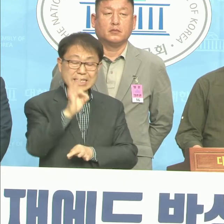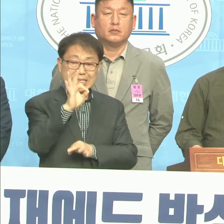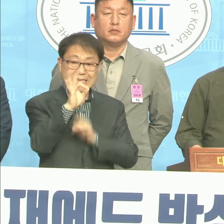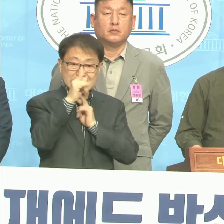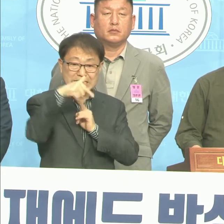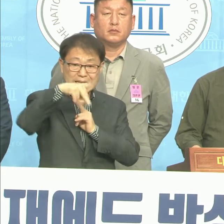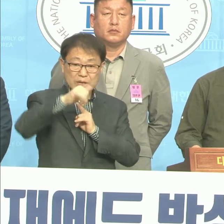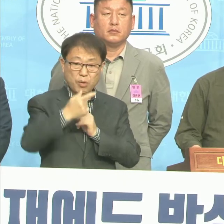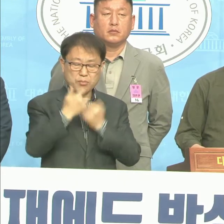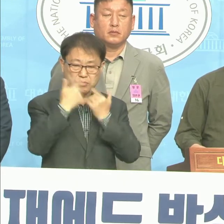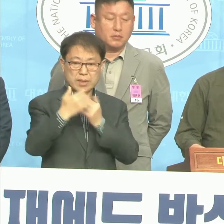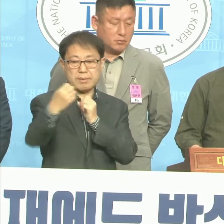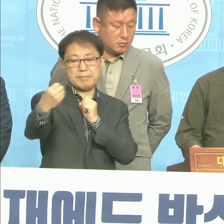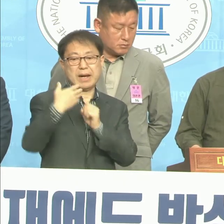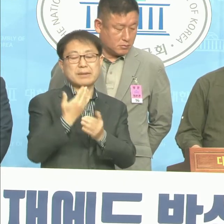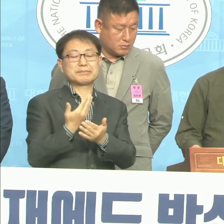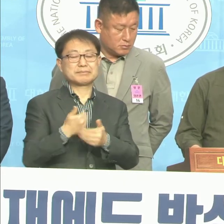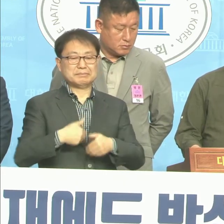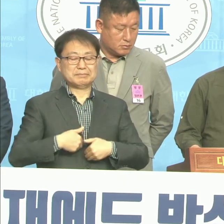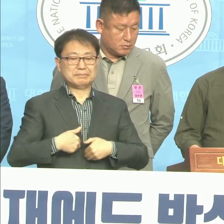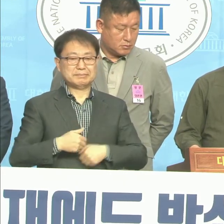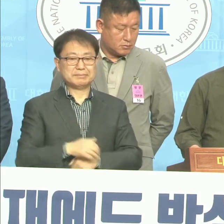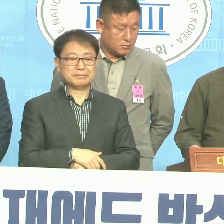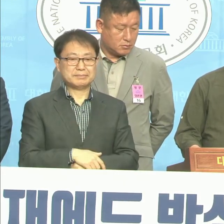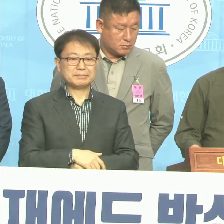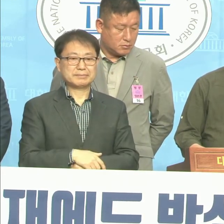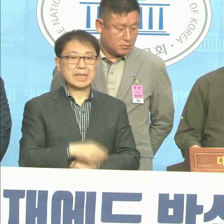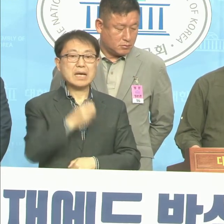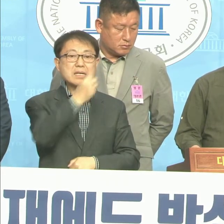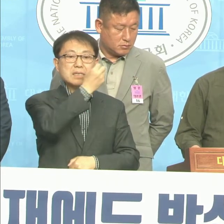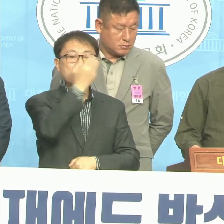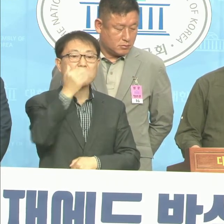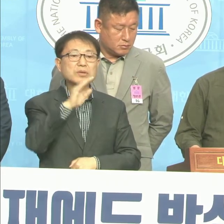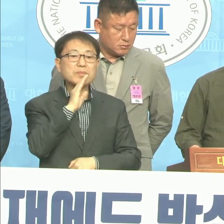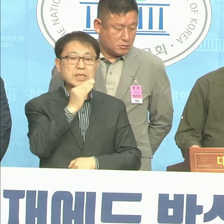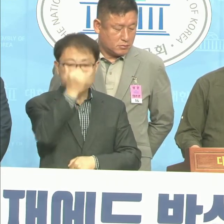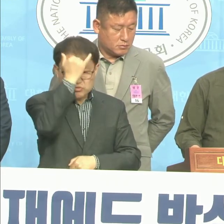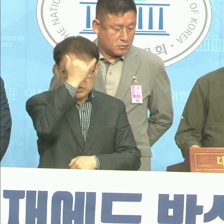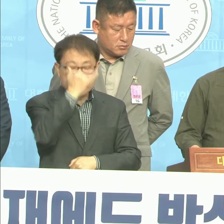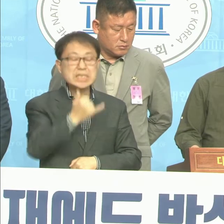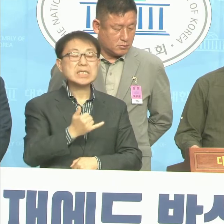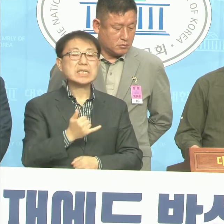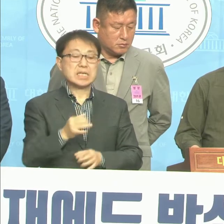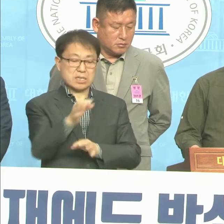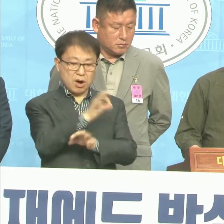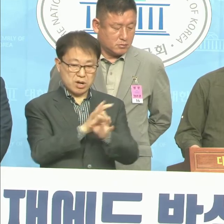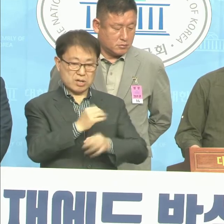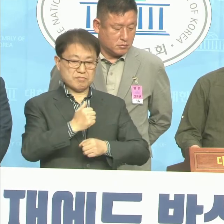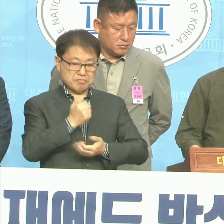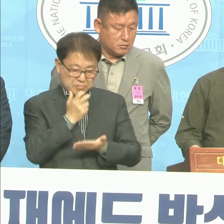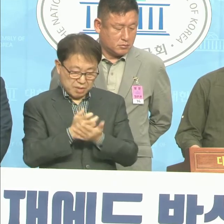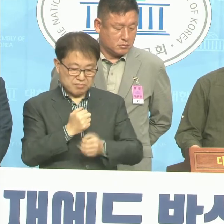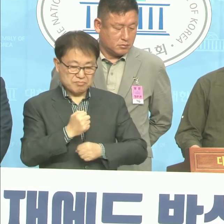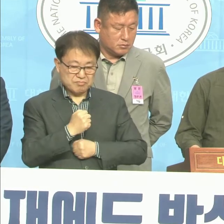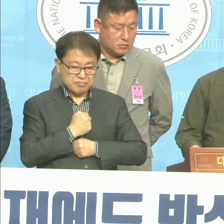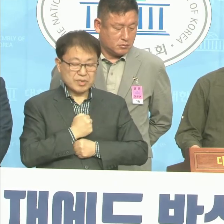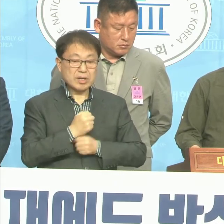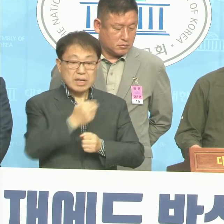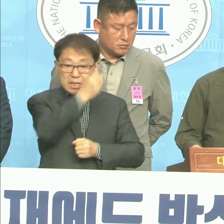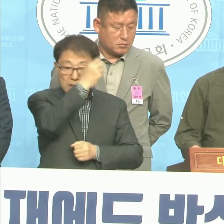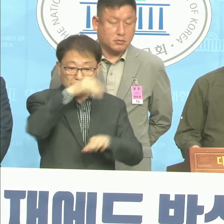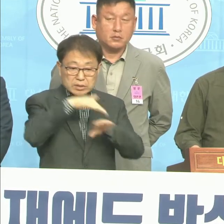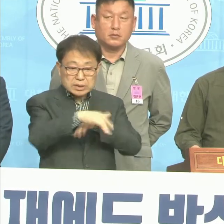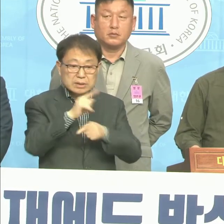분명 답해야 할 것이 더 삼성 겉으로 윤리 경영과 준법경영 그리고 상생경영을 부르 쭉 되어